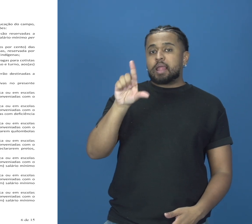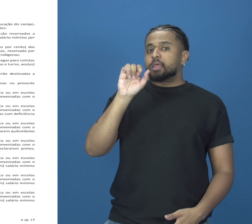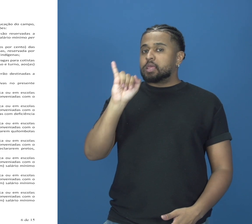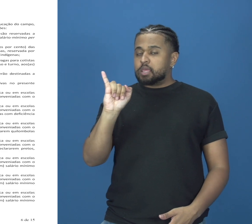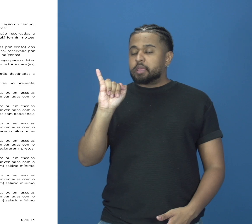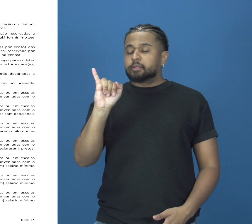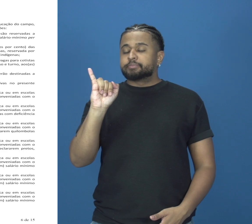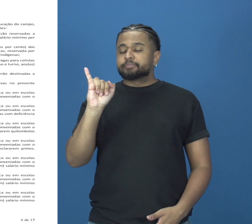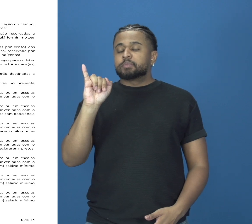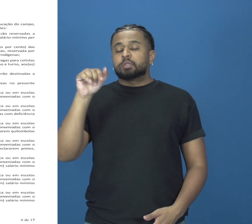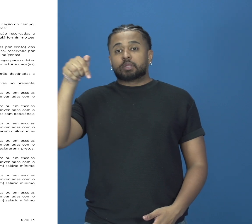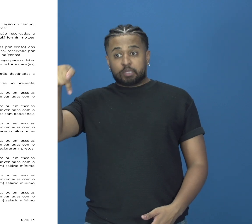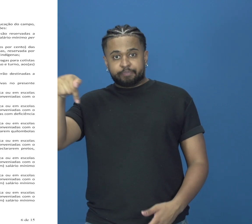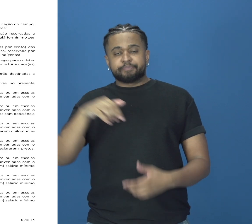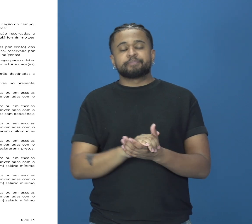LI_Q.